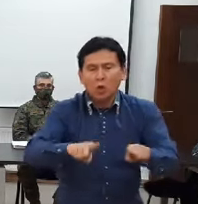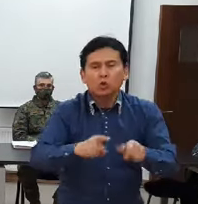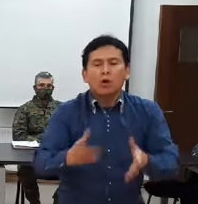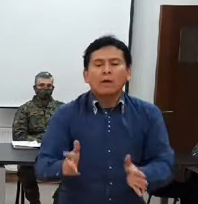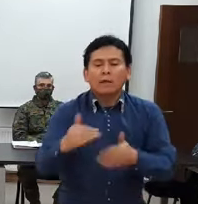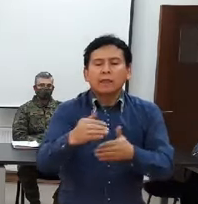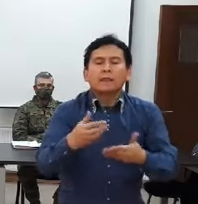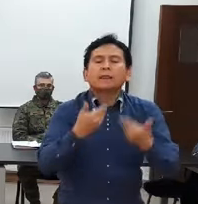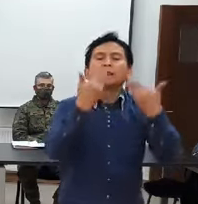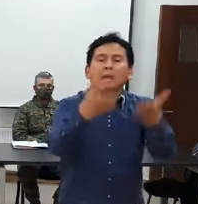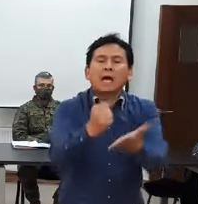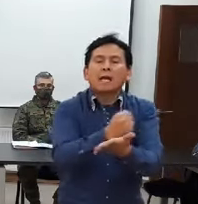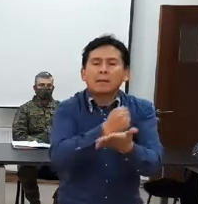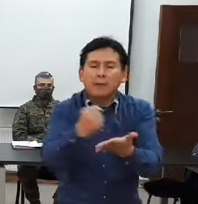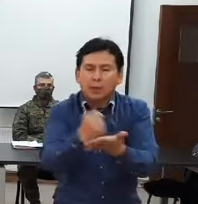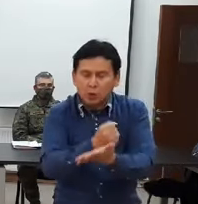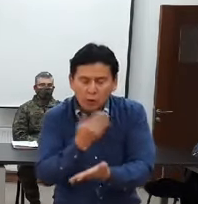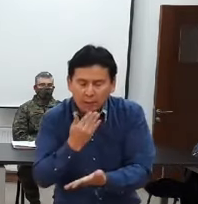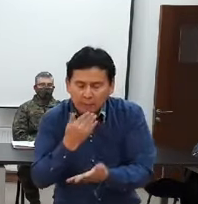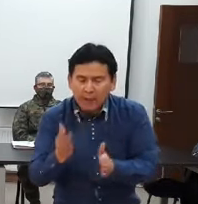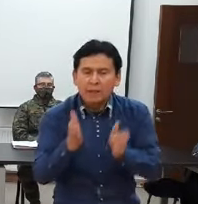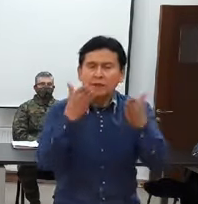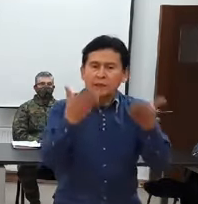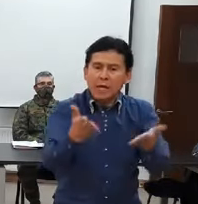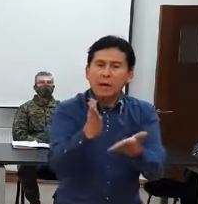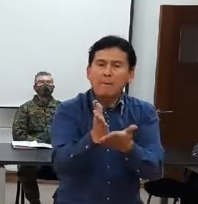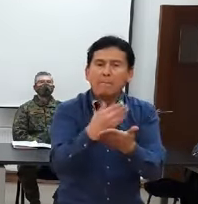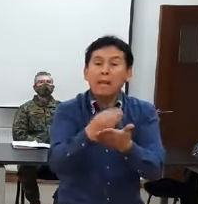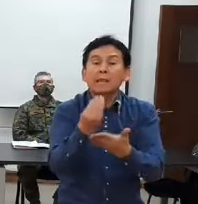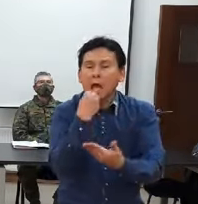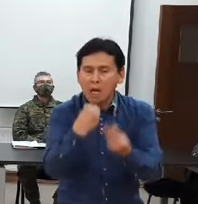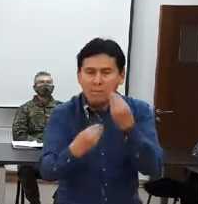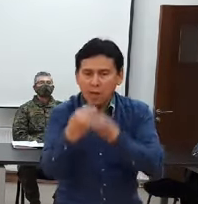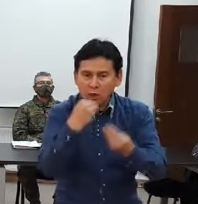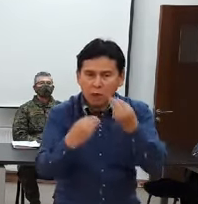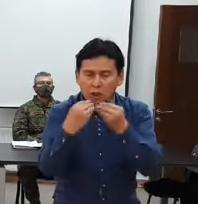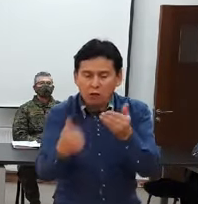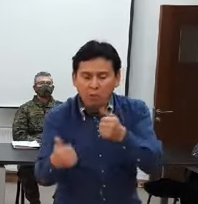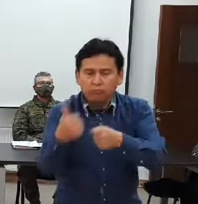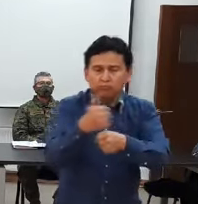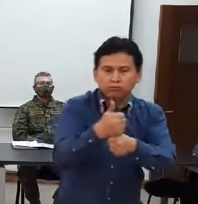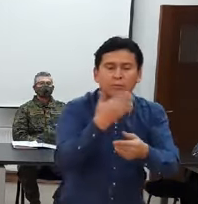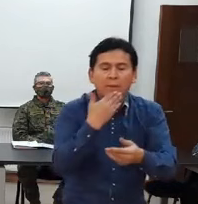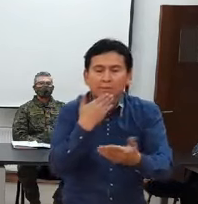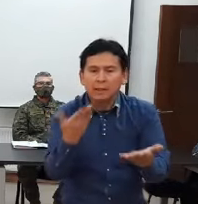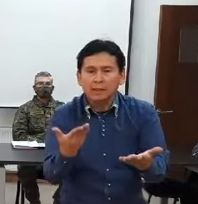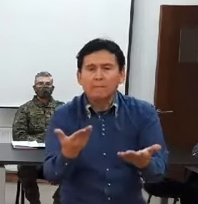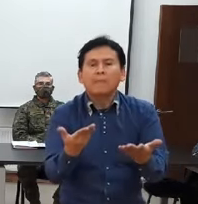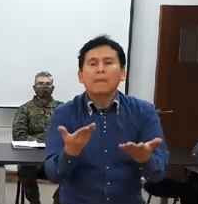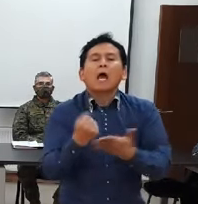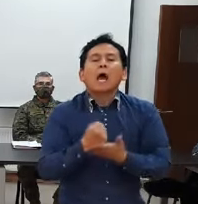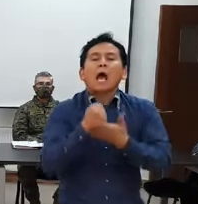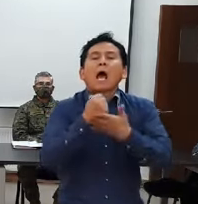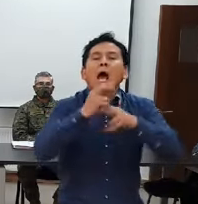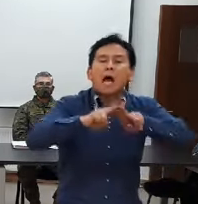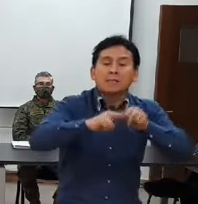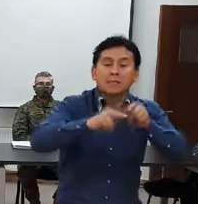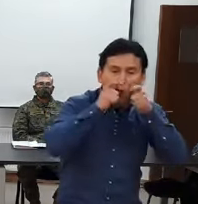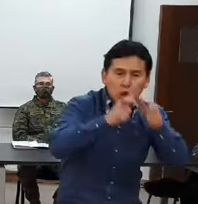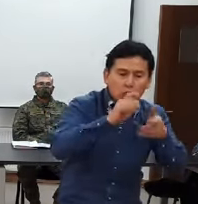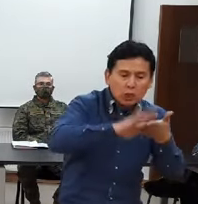entregar los medicamentos a domicilio, a entregar los planes de alimentación complementaria a domicilio, a realizar controles